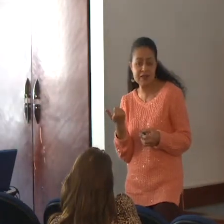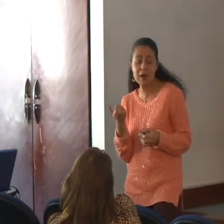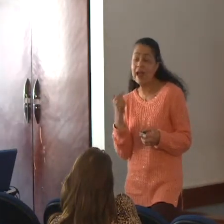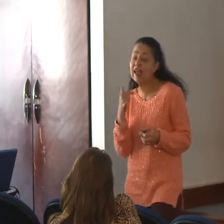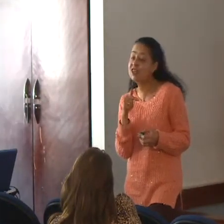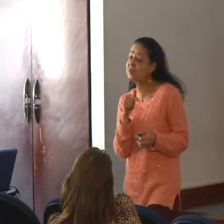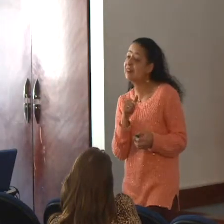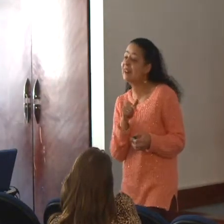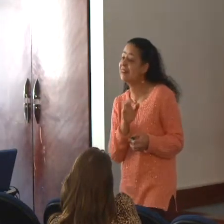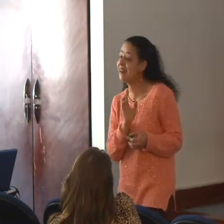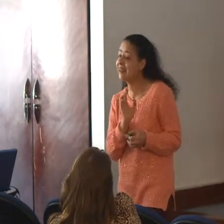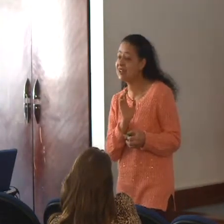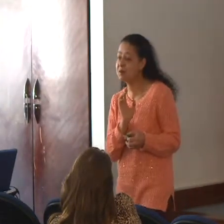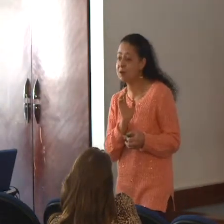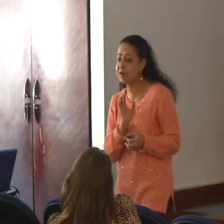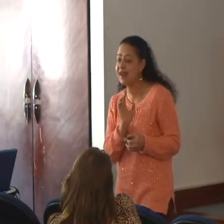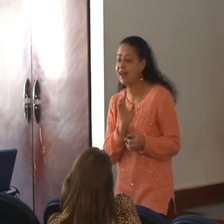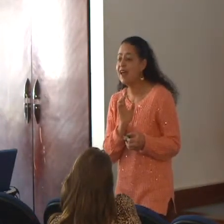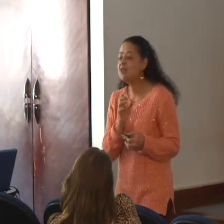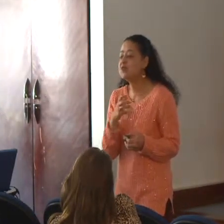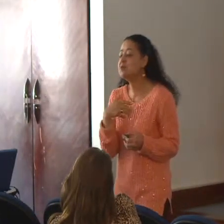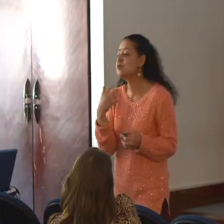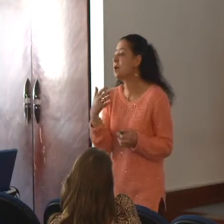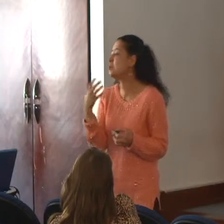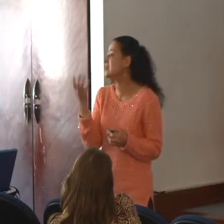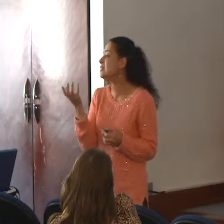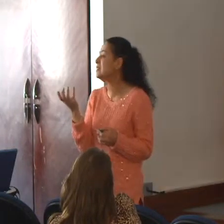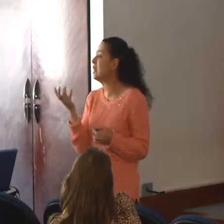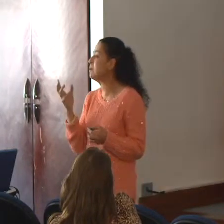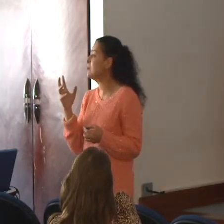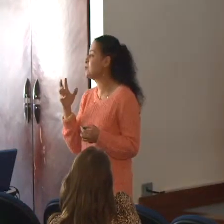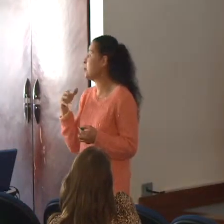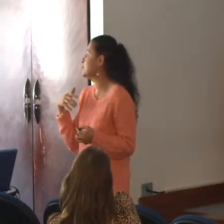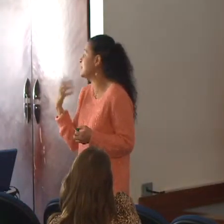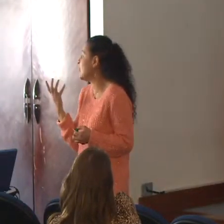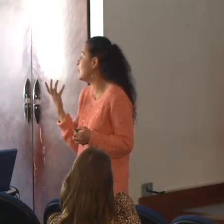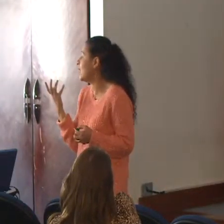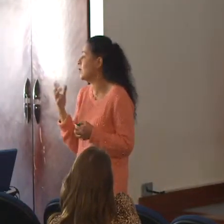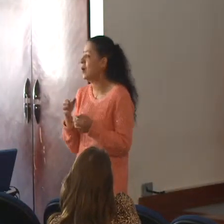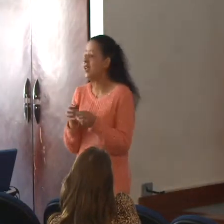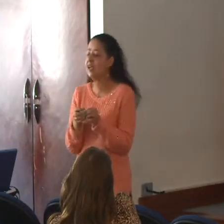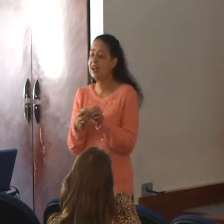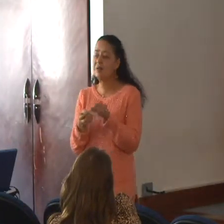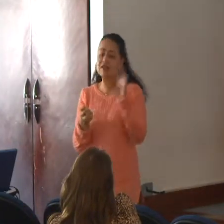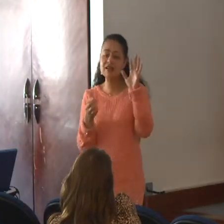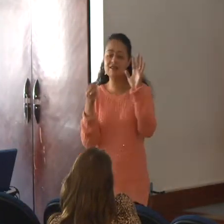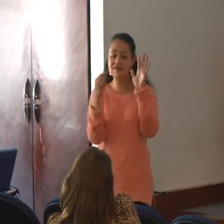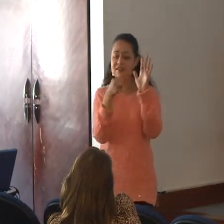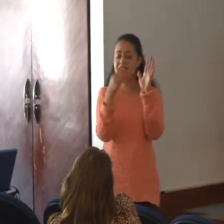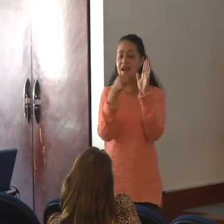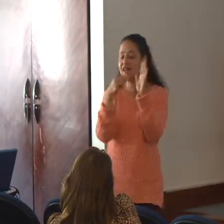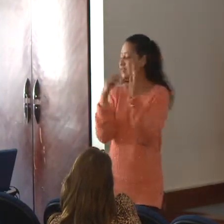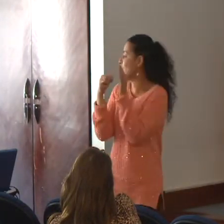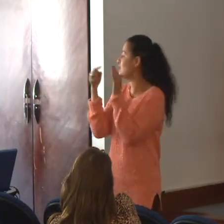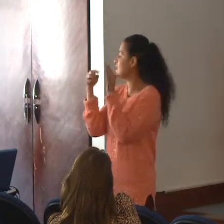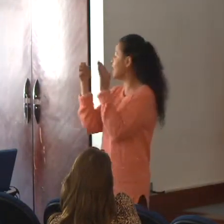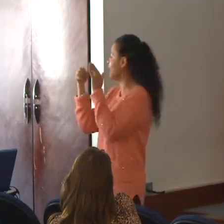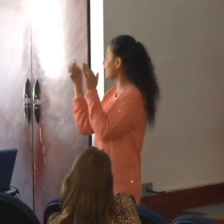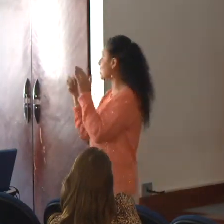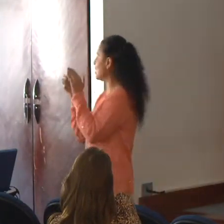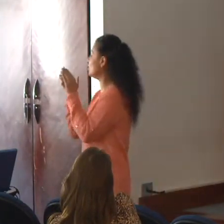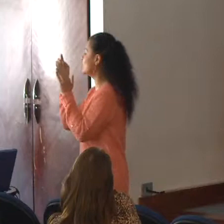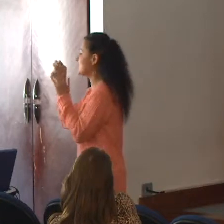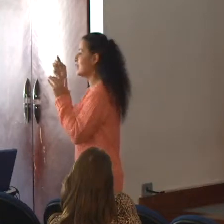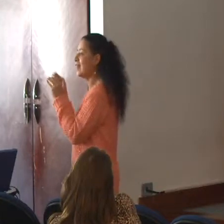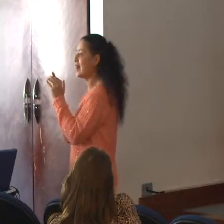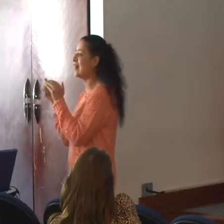comunicación aumentativa alternativa, el niño es el que tiene que responder. Entonces mostramos el sistema, mostramos el tablero, y generalmente señala